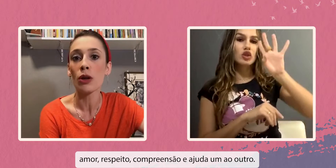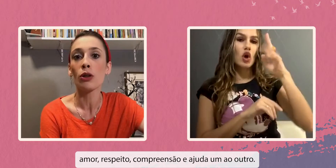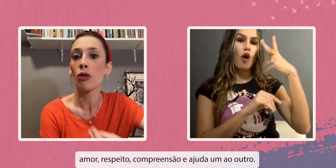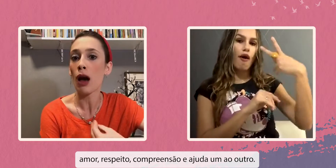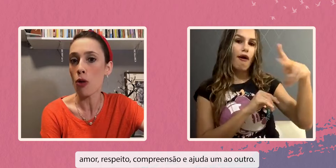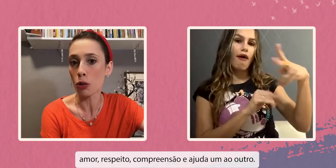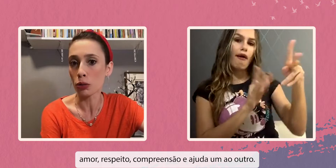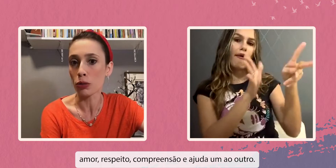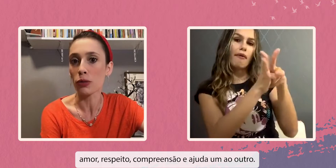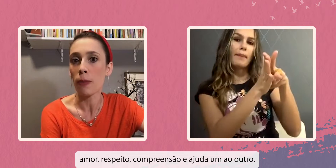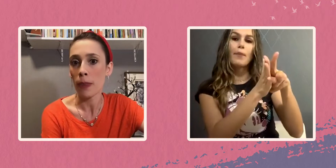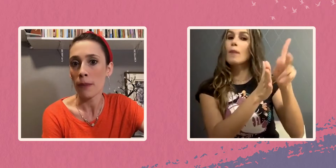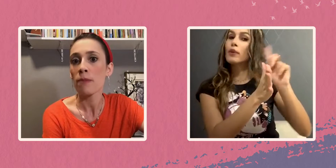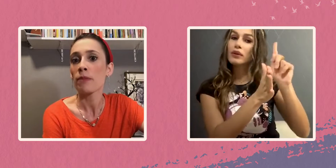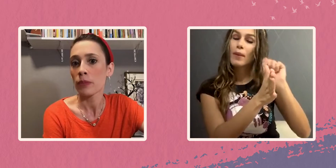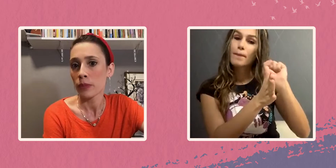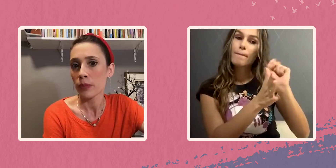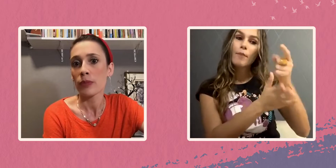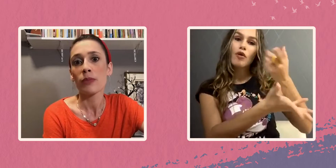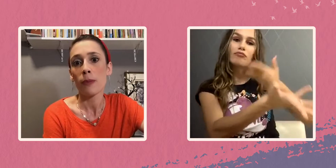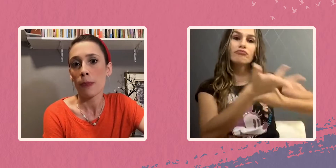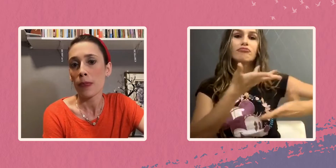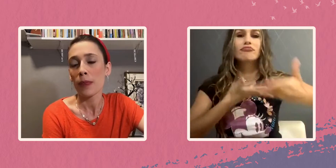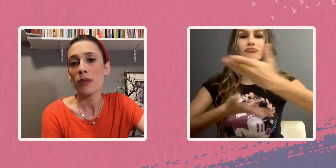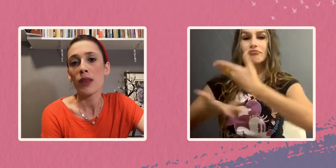um ao outro.